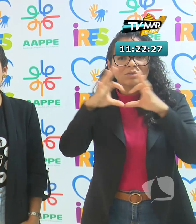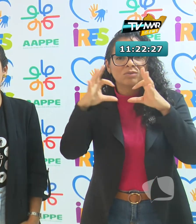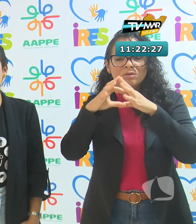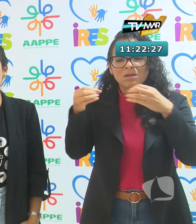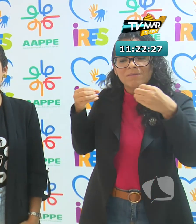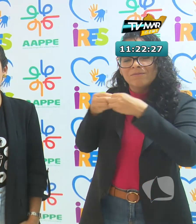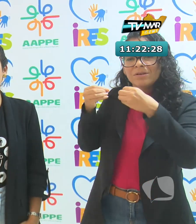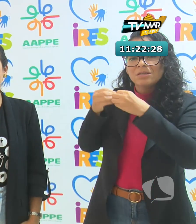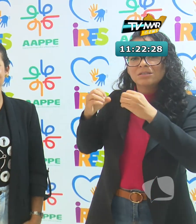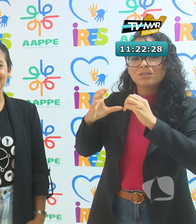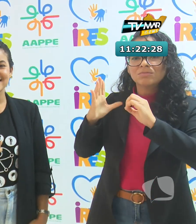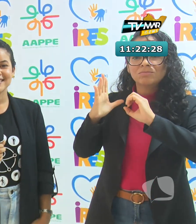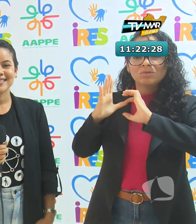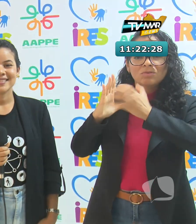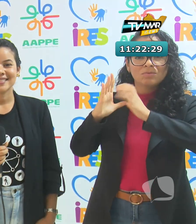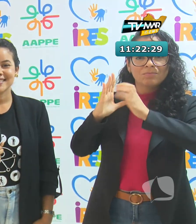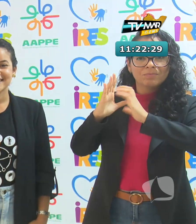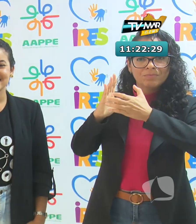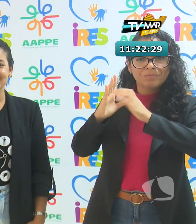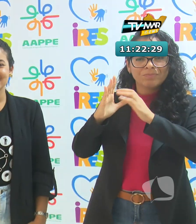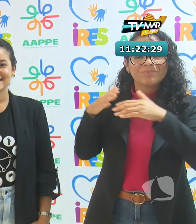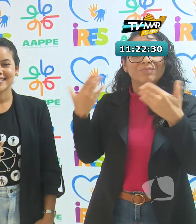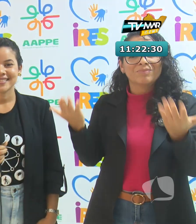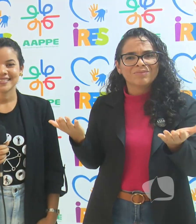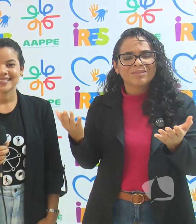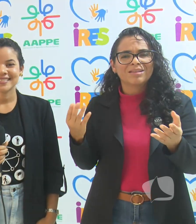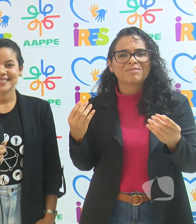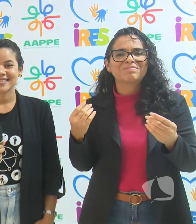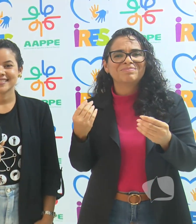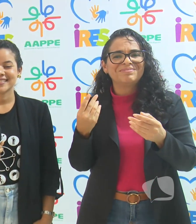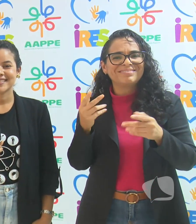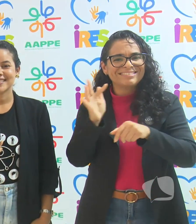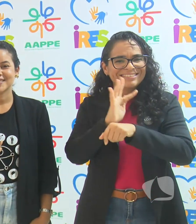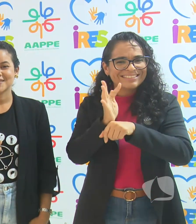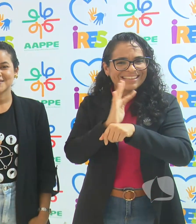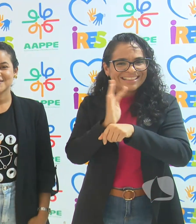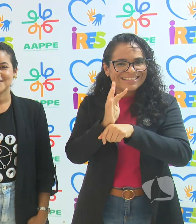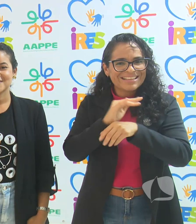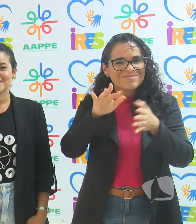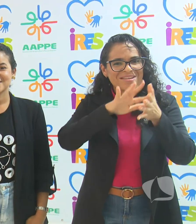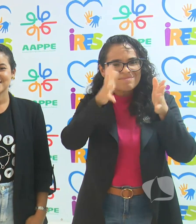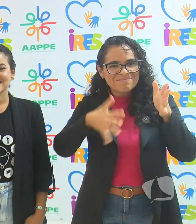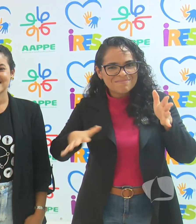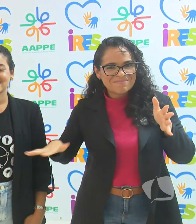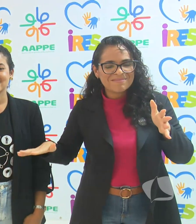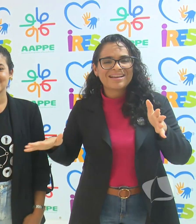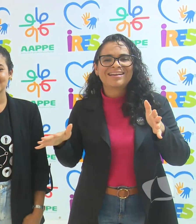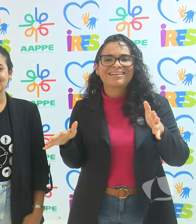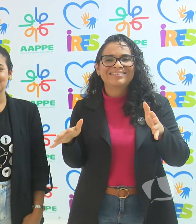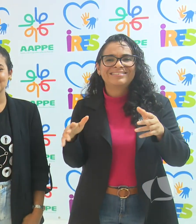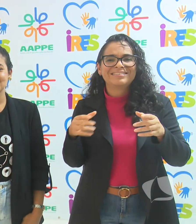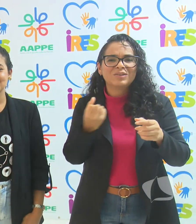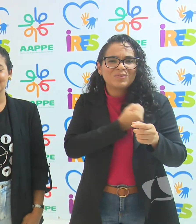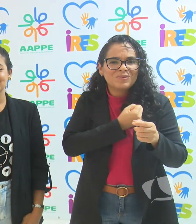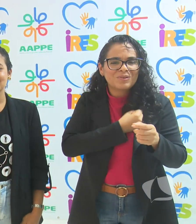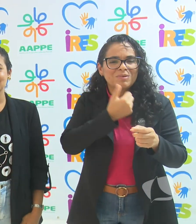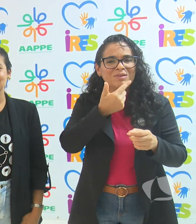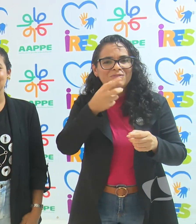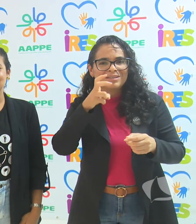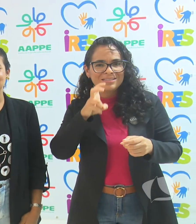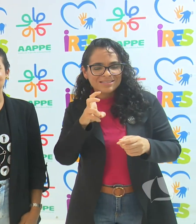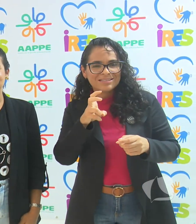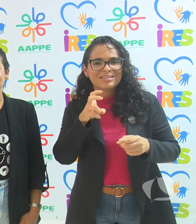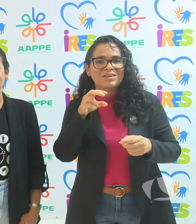Desper, na Jatiuca, de onde falou Fernando Palmeira, para a TV Mar da Organização Marathon de Melo, no canal 525 Net,